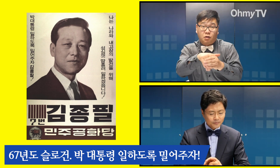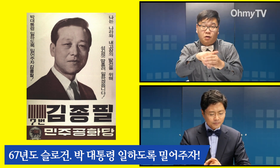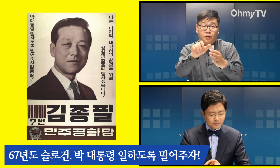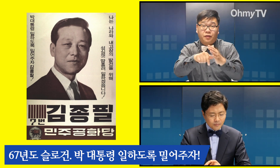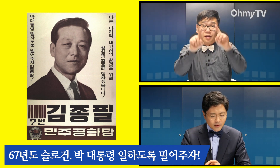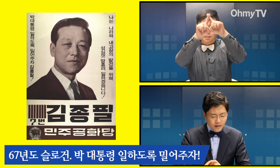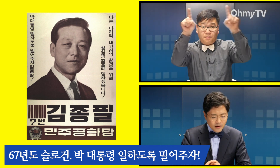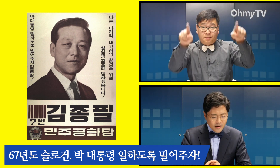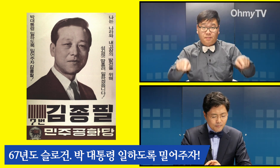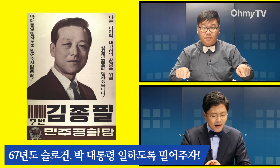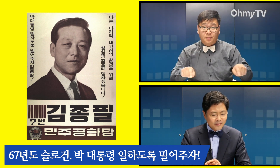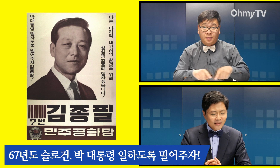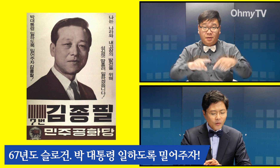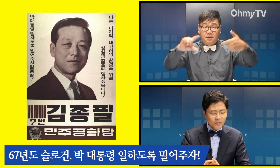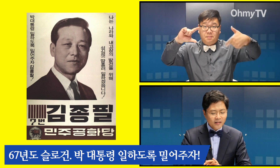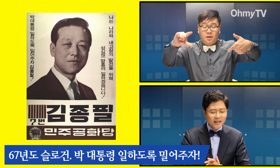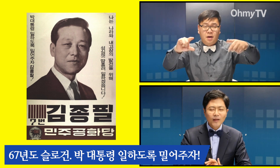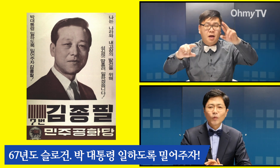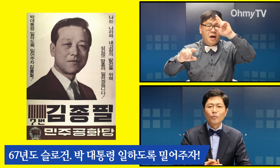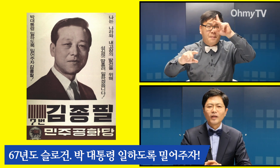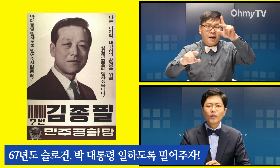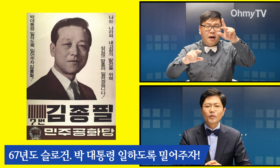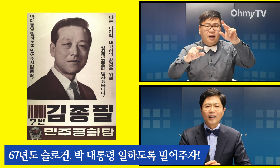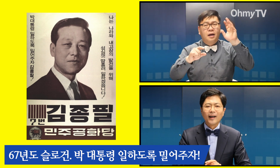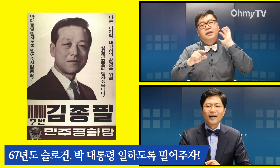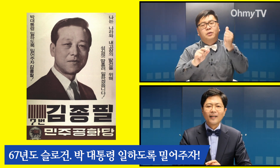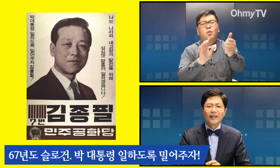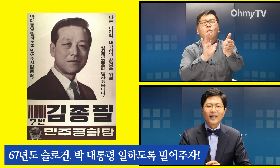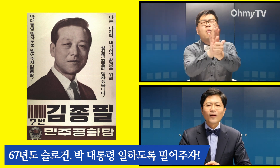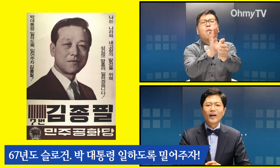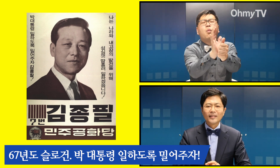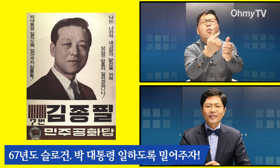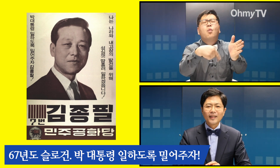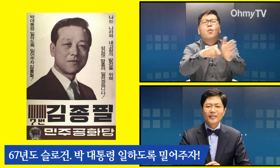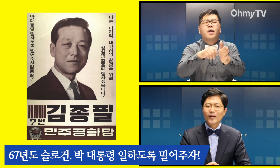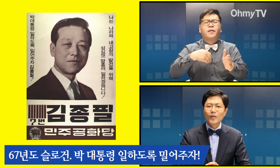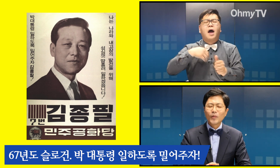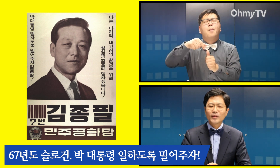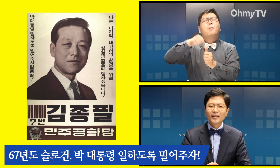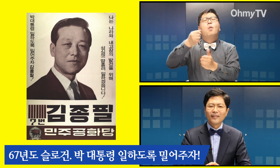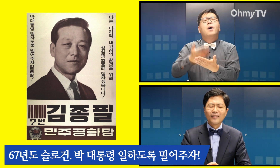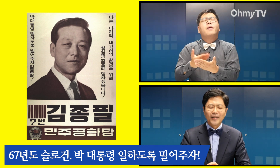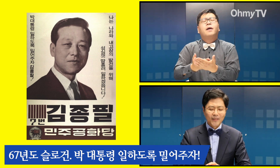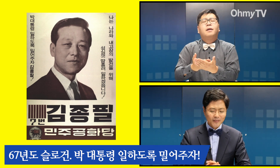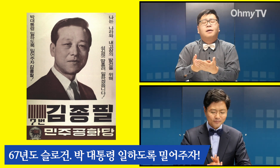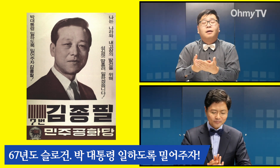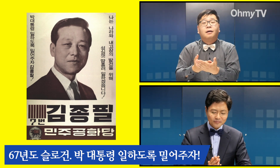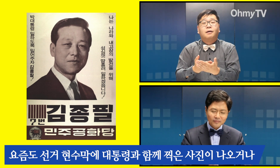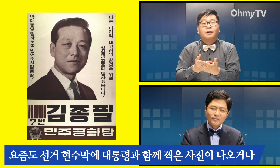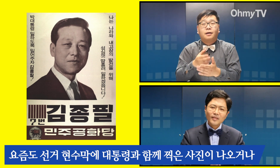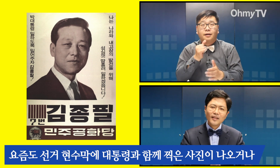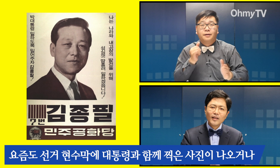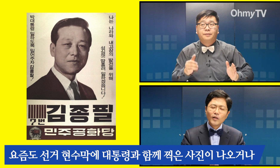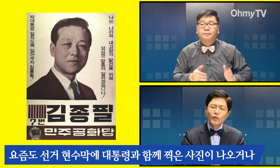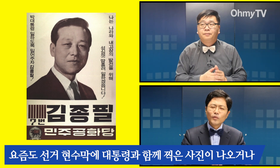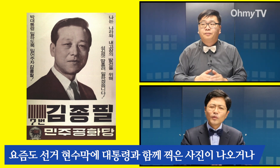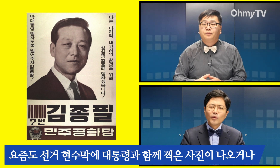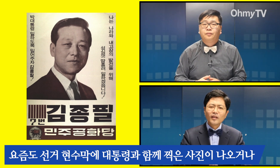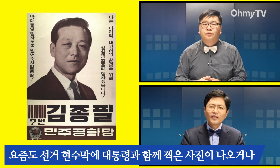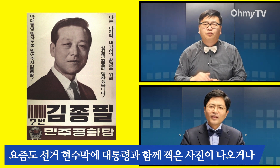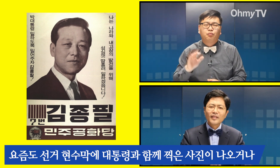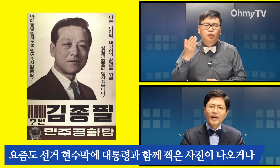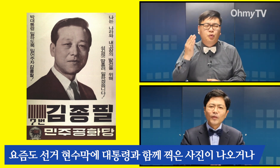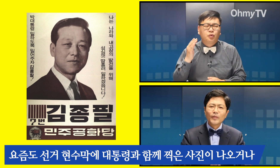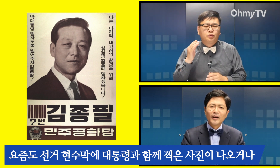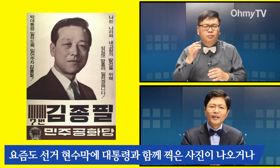슬로건인데요. 박 대통령 일하도록 밀어주자라고 하는 게 선거 포스터예요. 요즘도